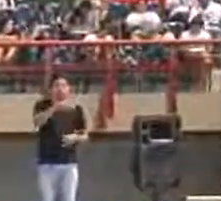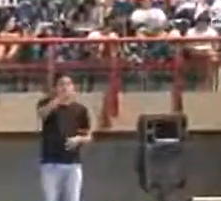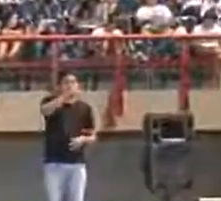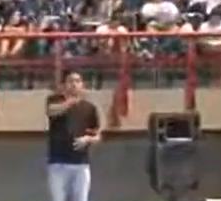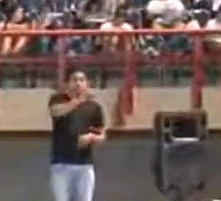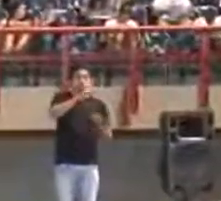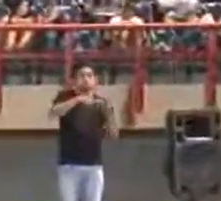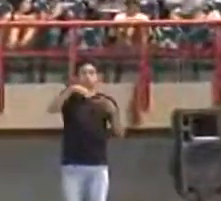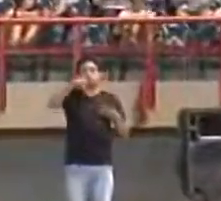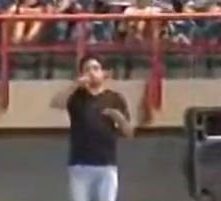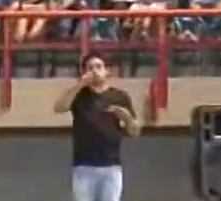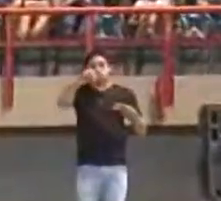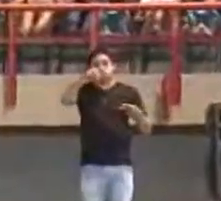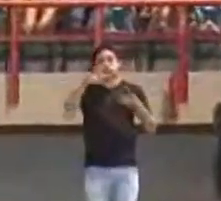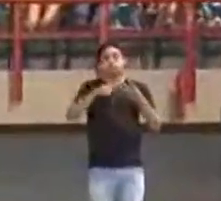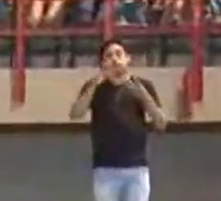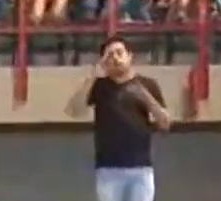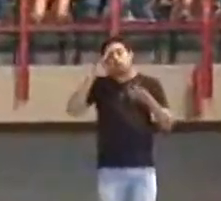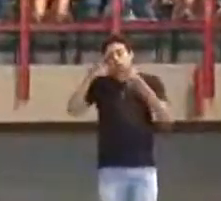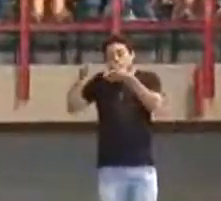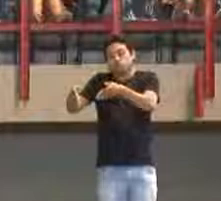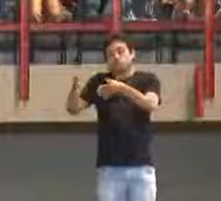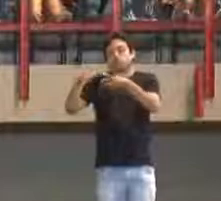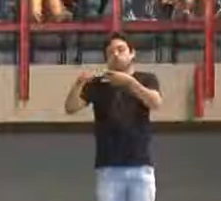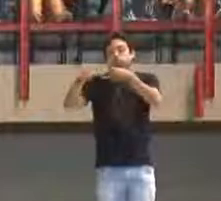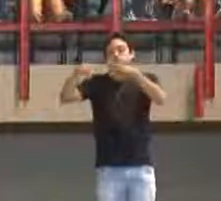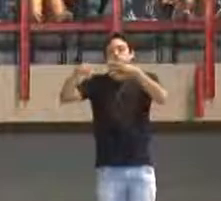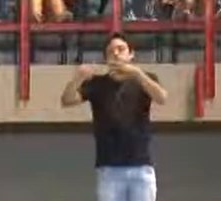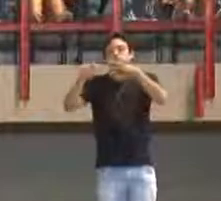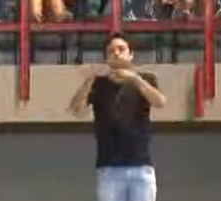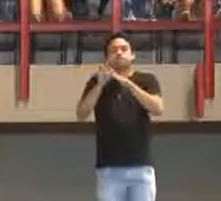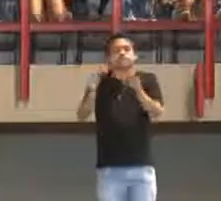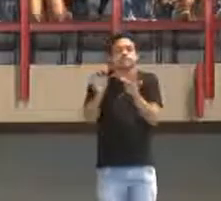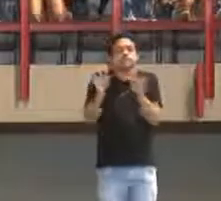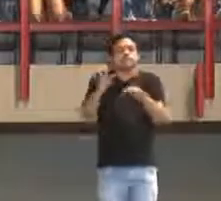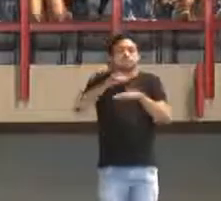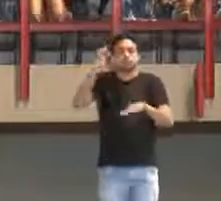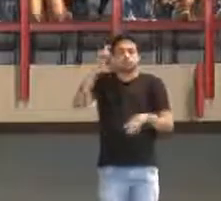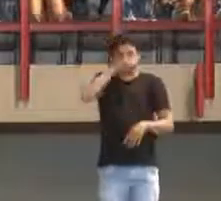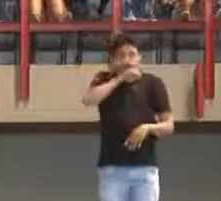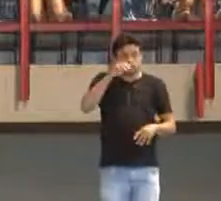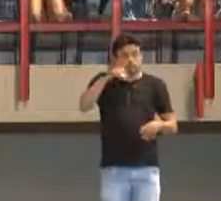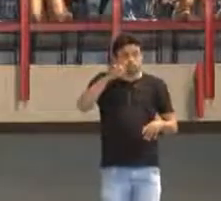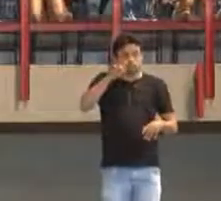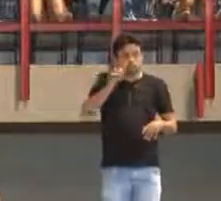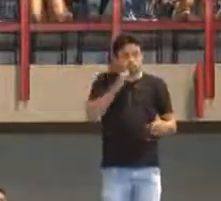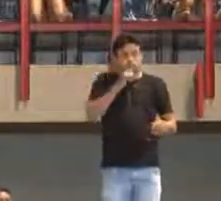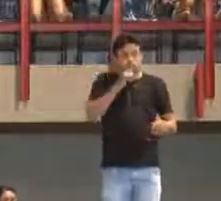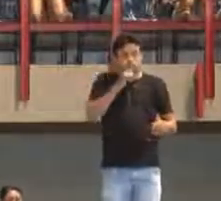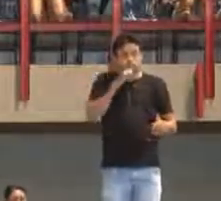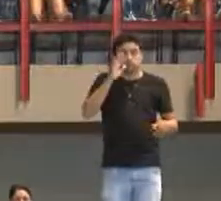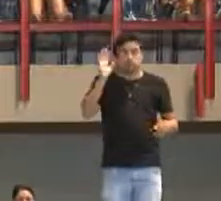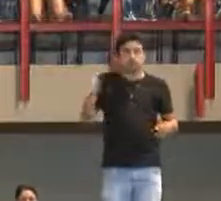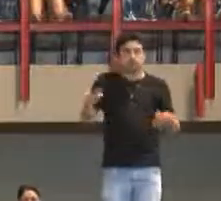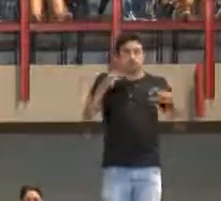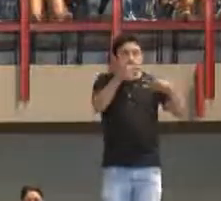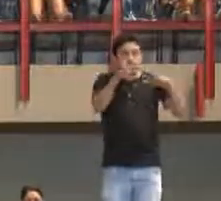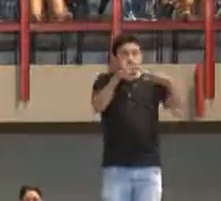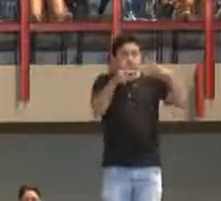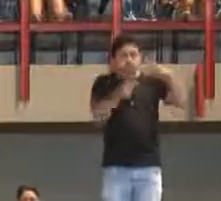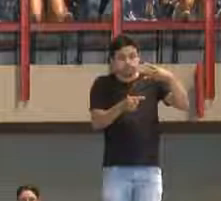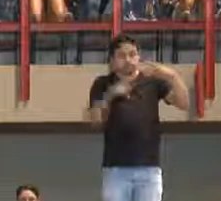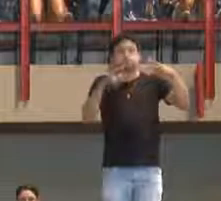o meu interesse principal era falar da moda. A moda é o mais simples de todo, é ou não é? Difícil moda? Esses 3 caras, média,